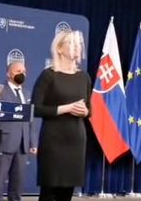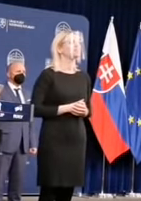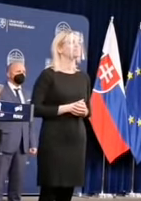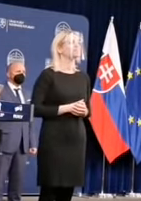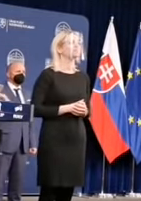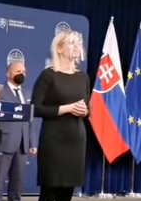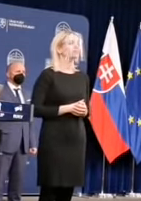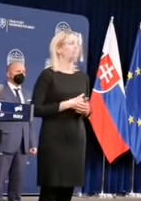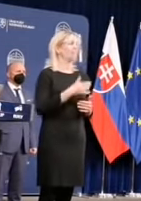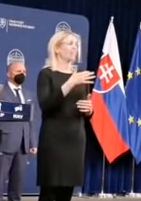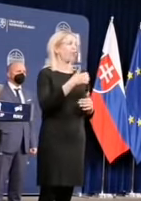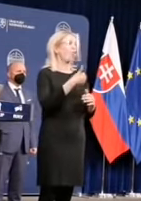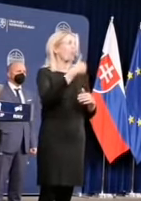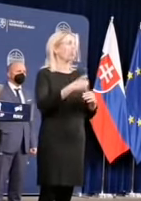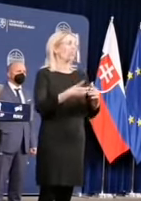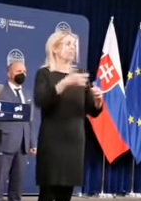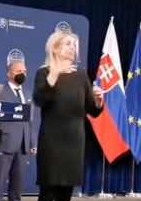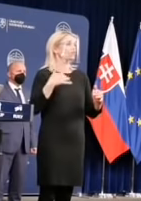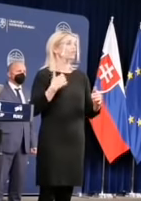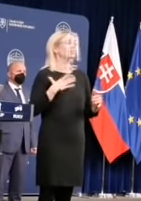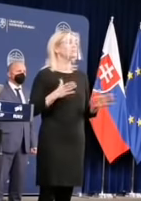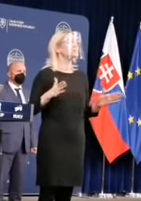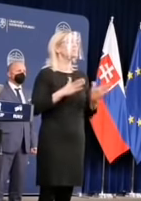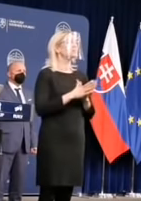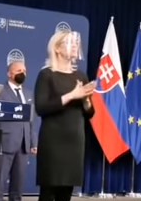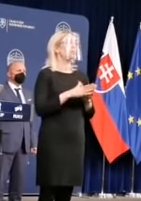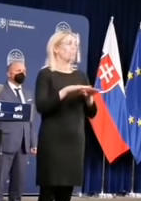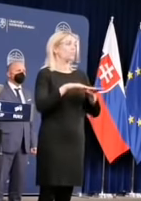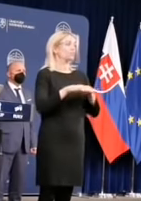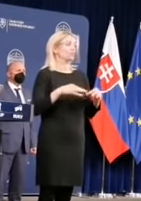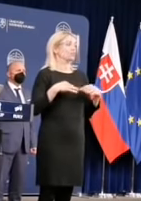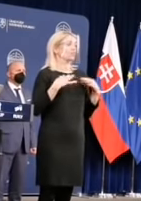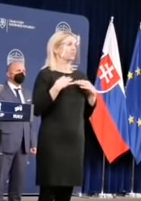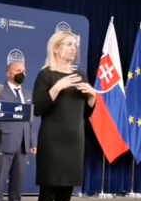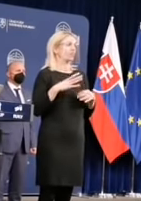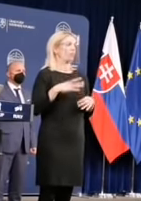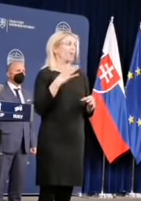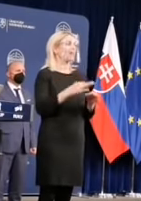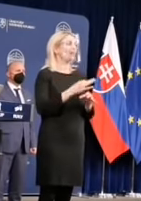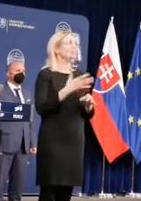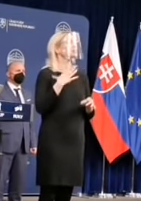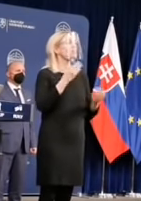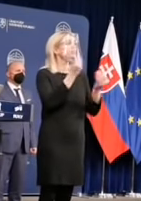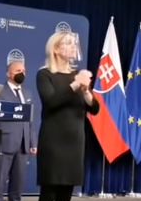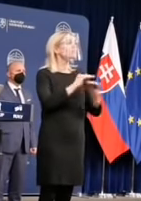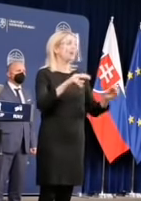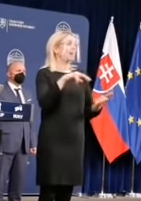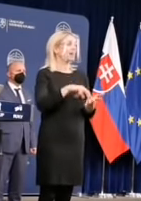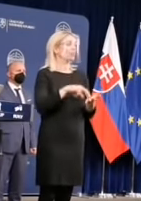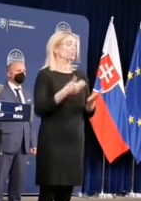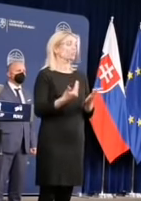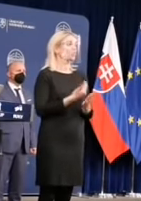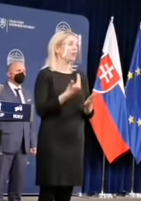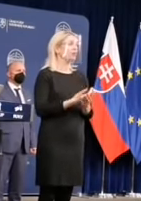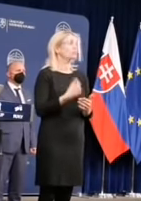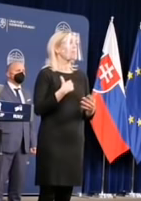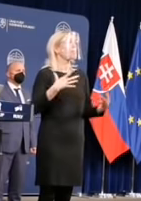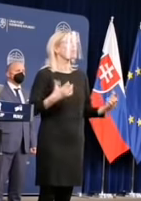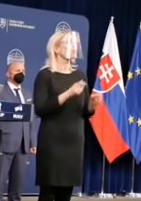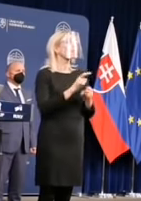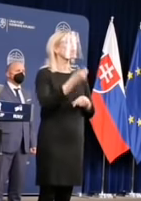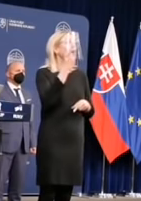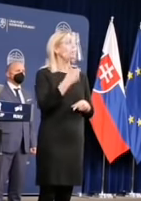Pred pár týždňami sme chceli spoločne s ministrom zdravotníctva Marekom Krajčím oznámiť Slovensku radosnú správu, že sa nám podarilo pre